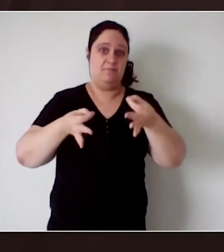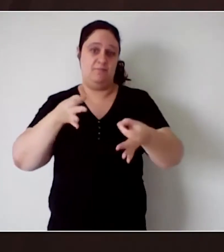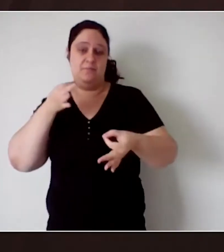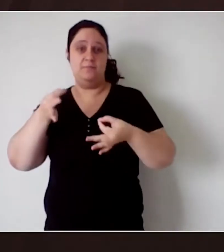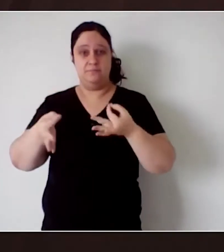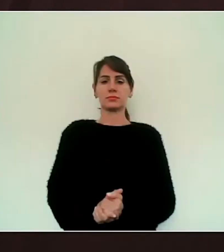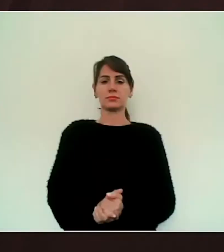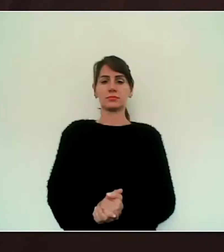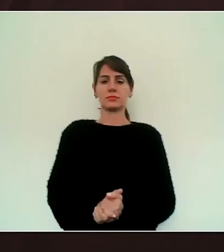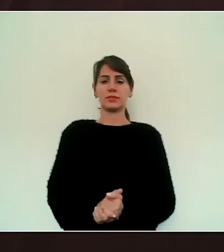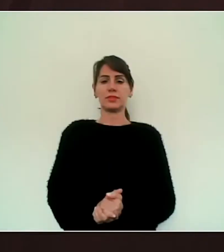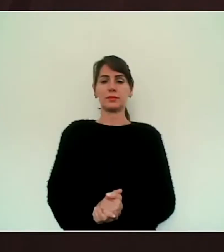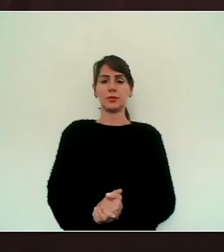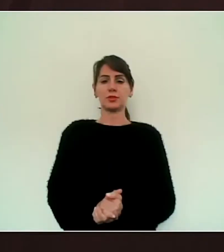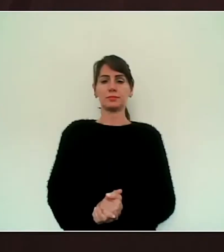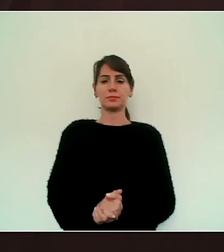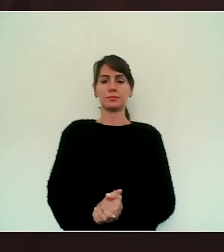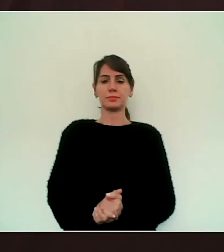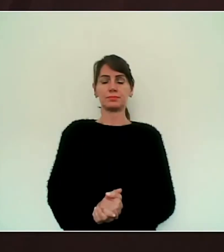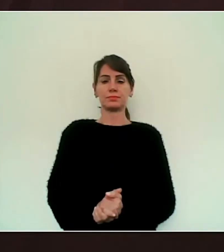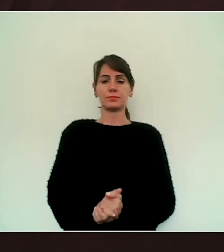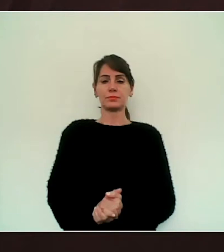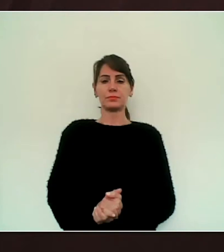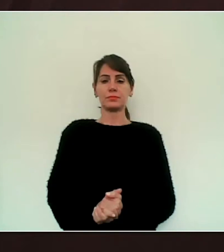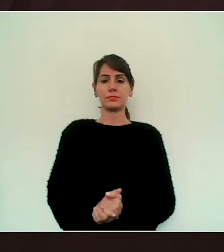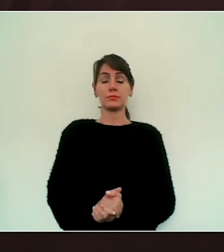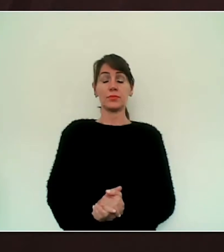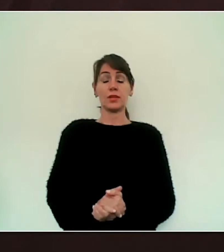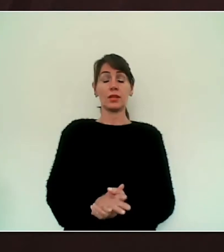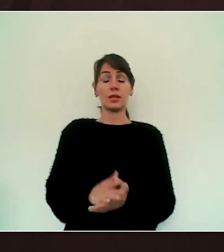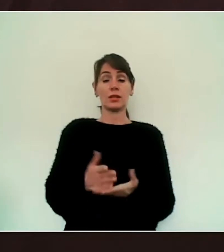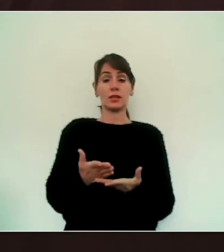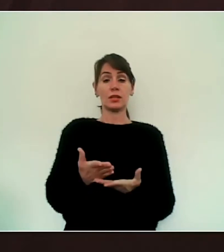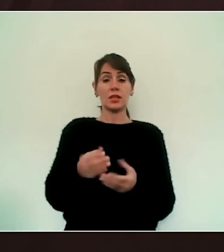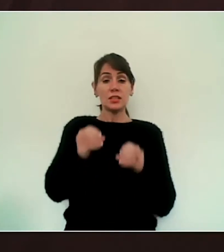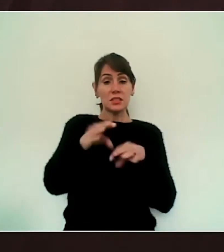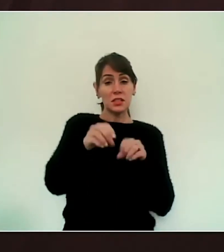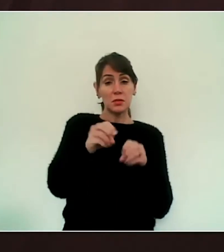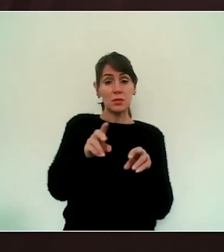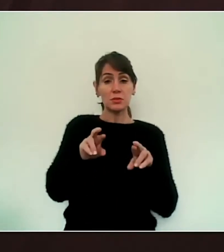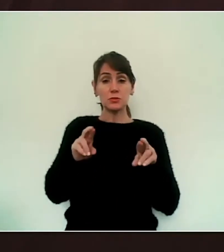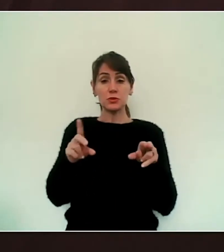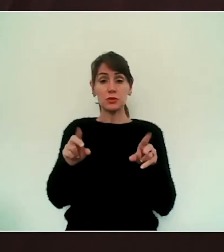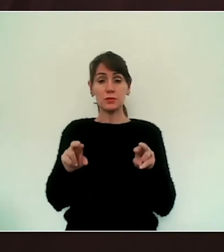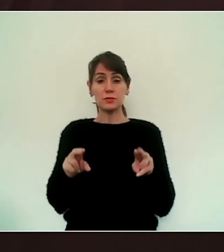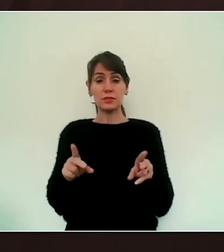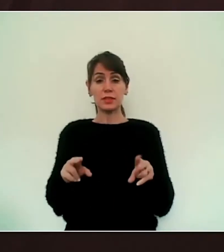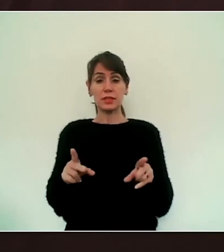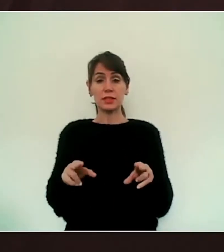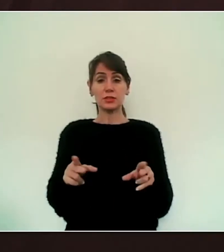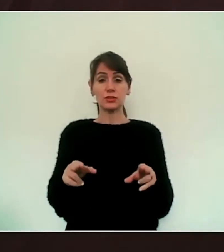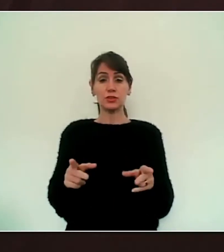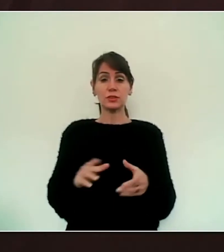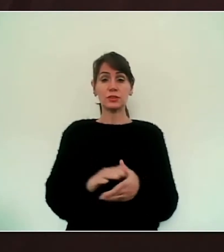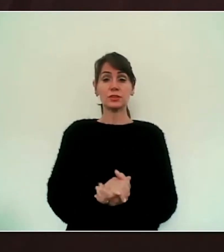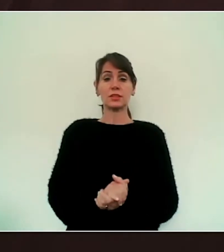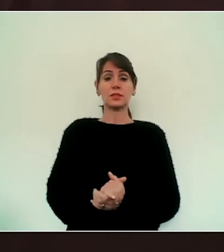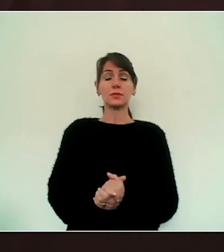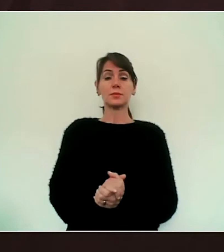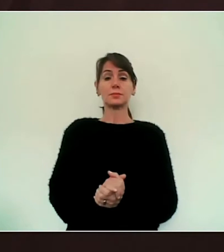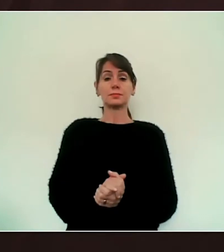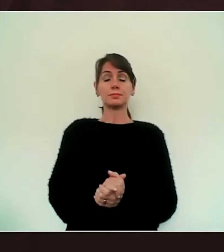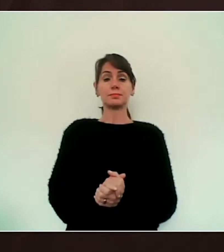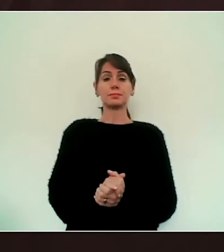irmãos, procuravam contar os mitos gregos, as fábulas, para